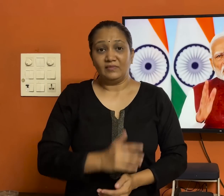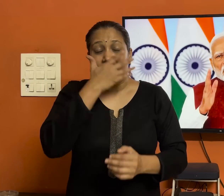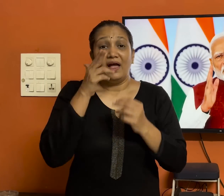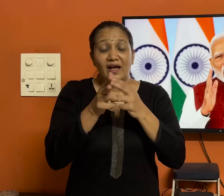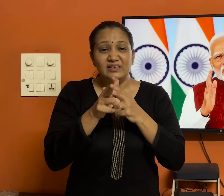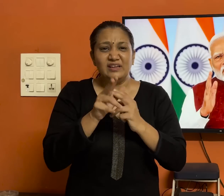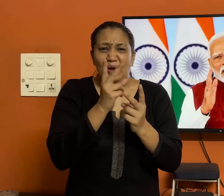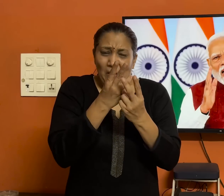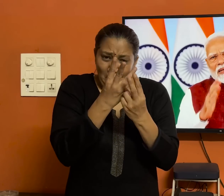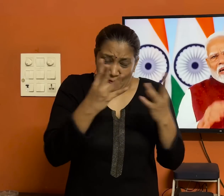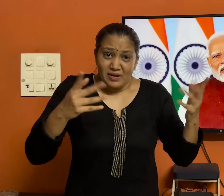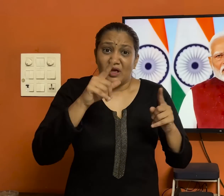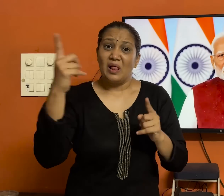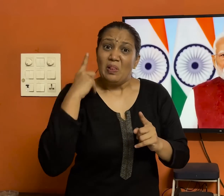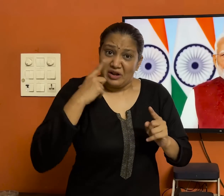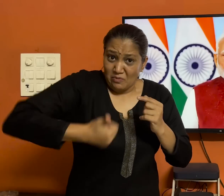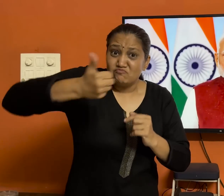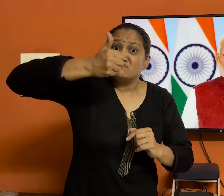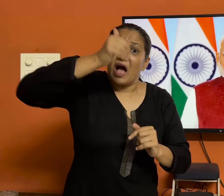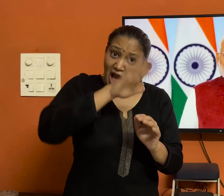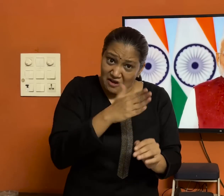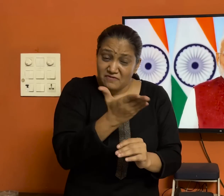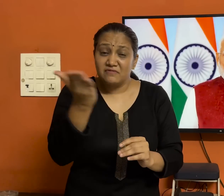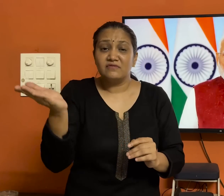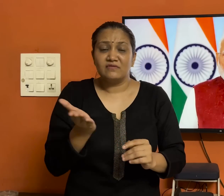आतंक के बहुत सारे आका